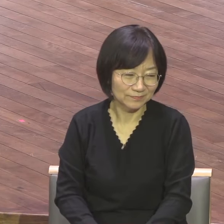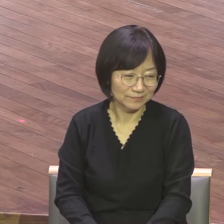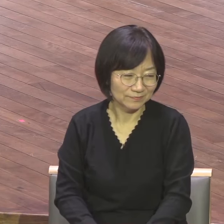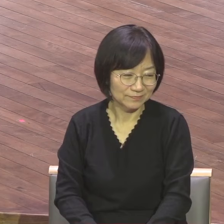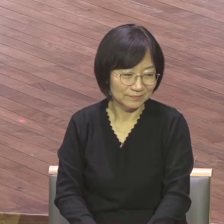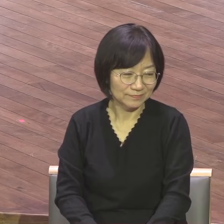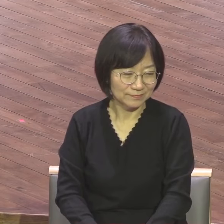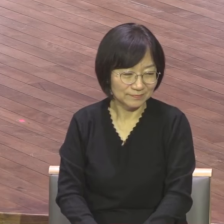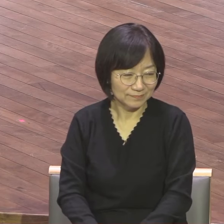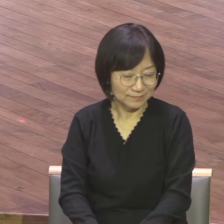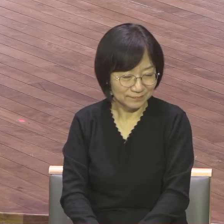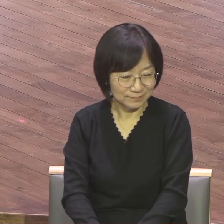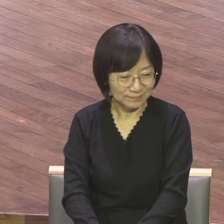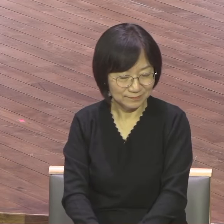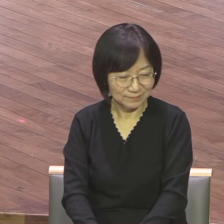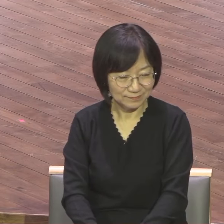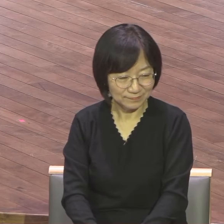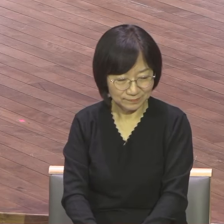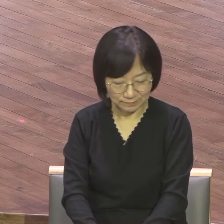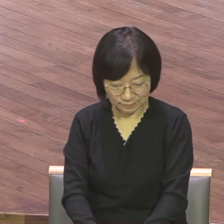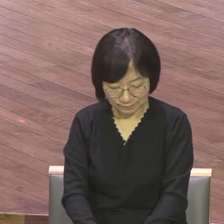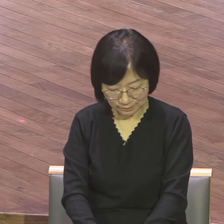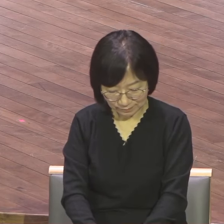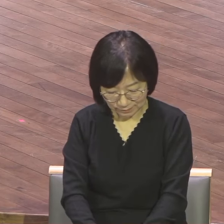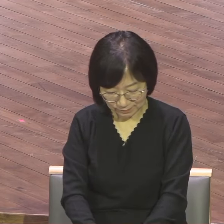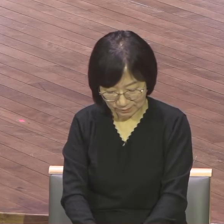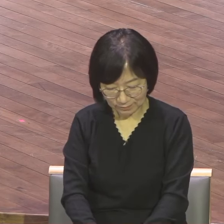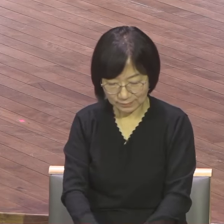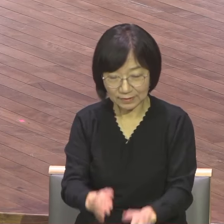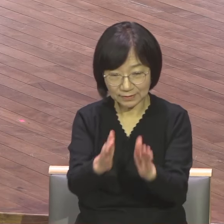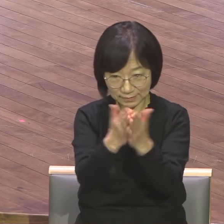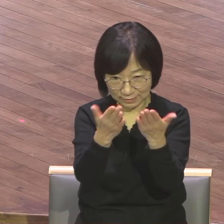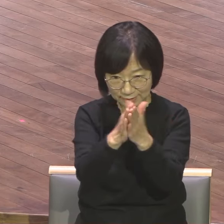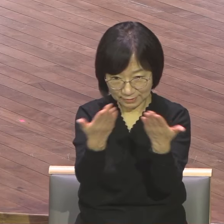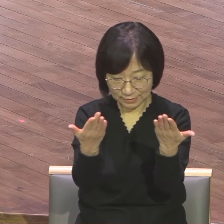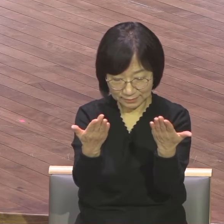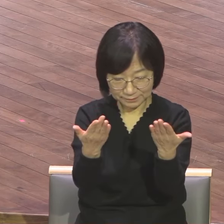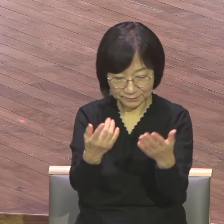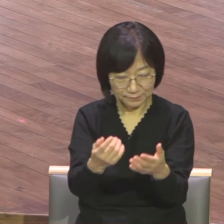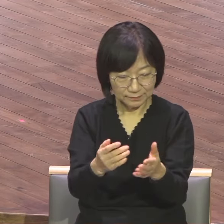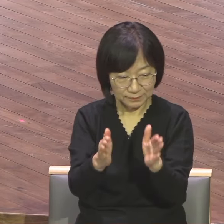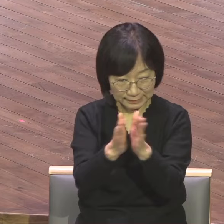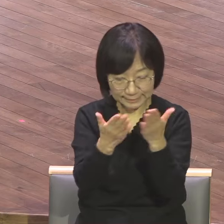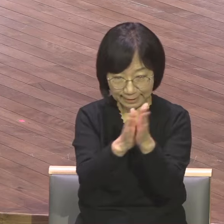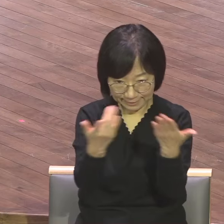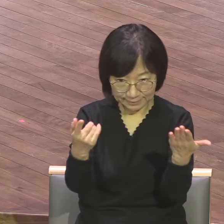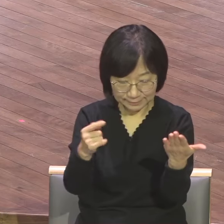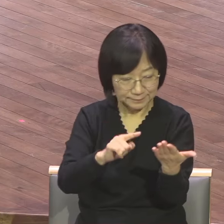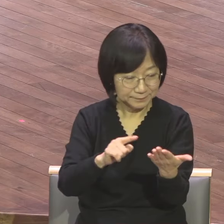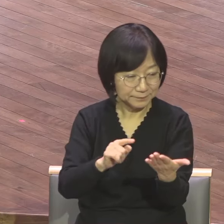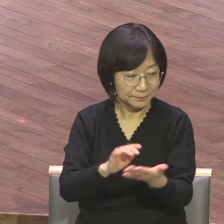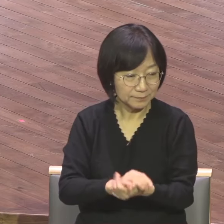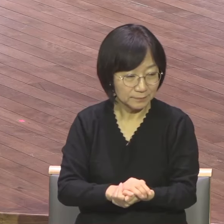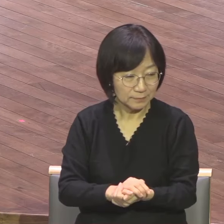기독교 작가 켄 가이어가 쓴 묵상하는 삶이라는 부분에서 보면요 지혜를